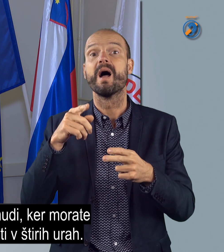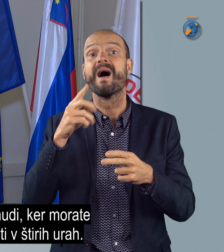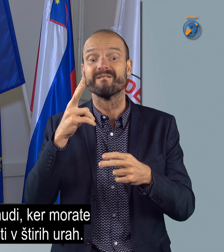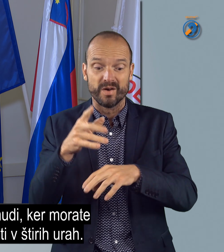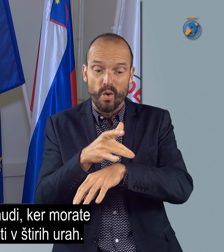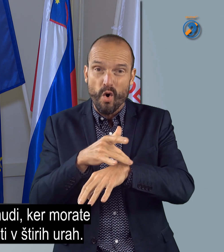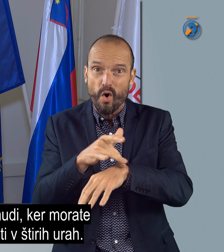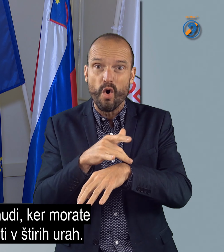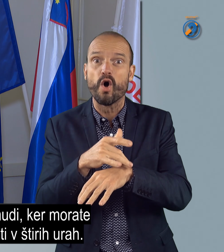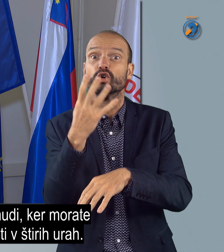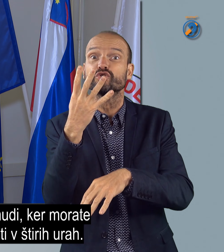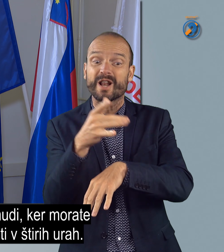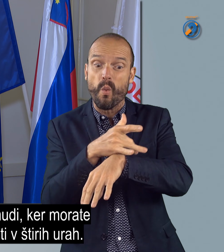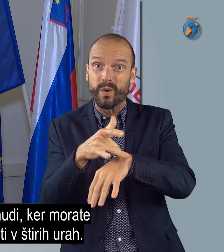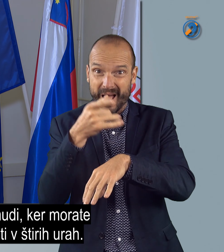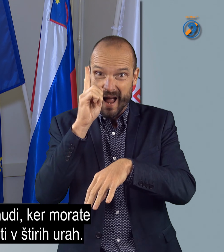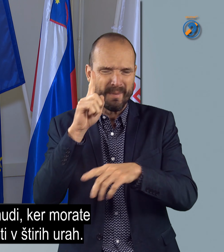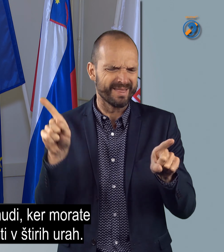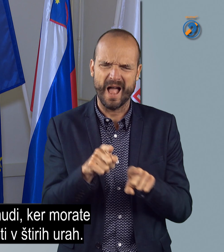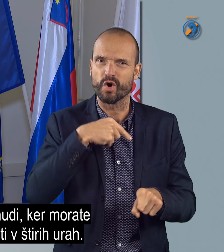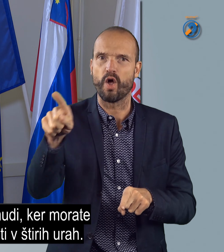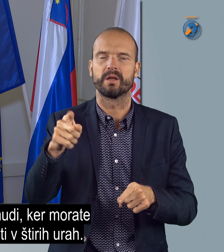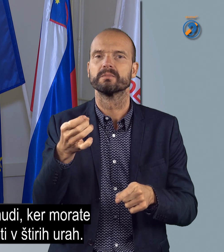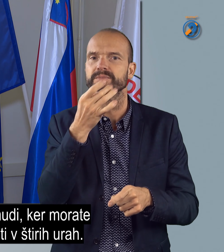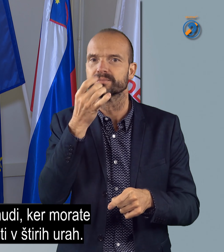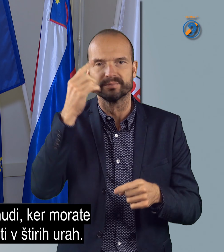strdke znotraj štirih ur in pol.